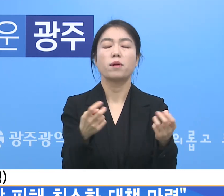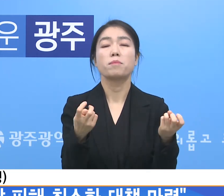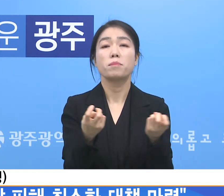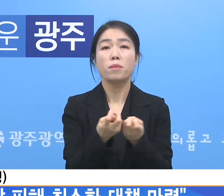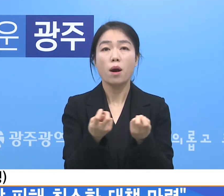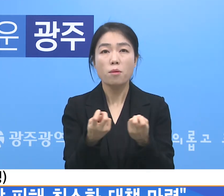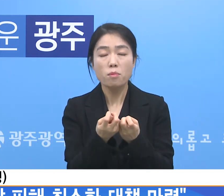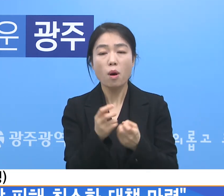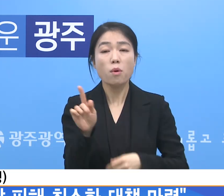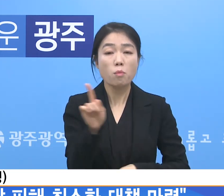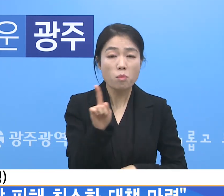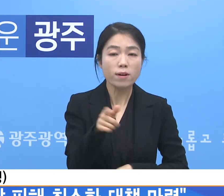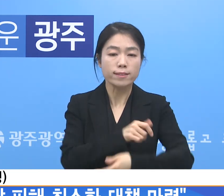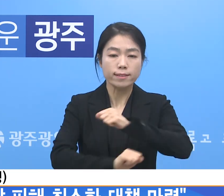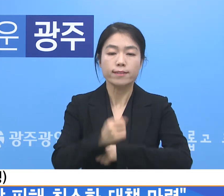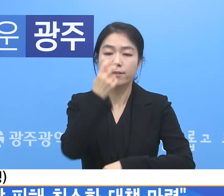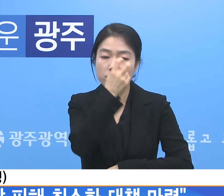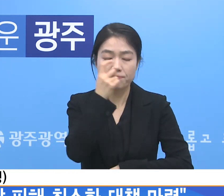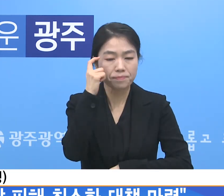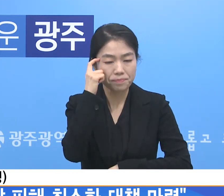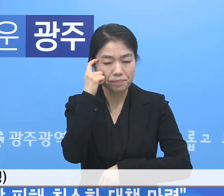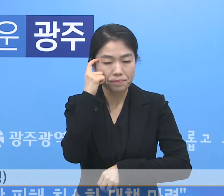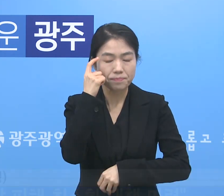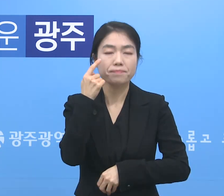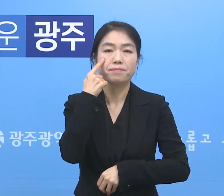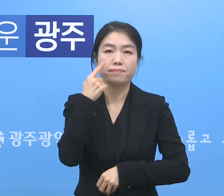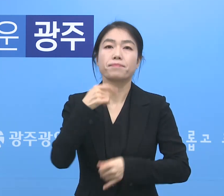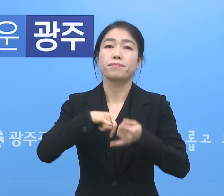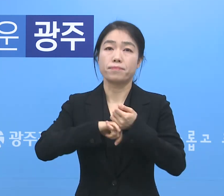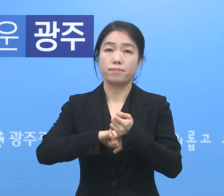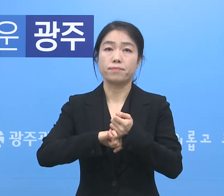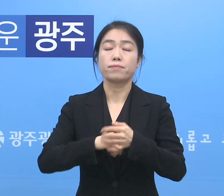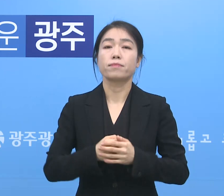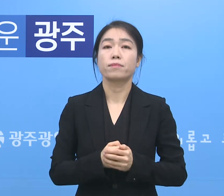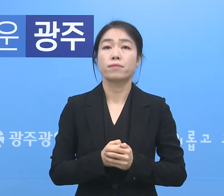최소화될 수 있는 방안을 적극 검토하겠습니다.